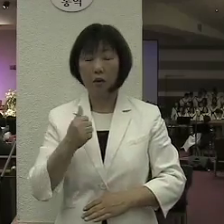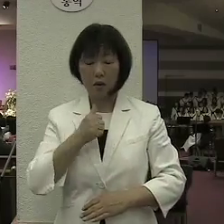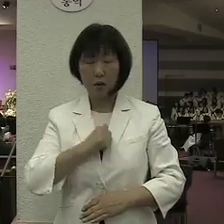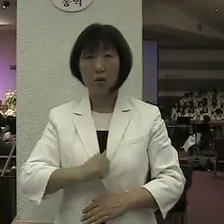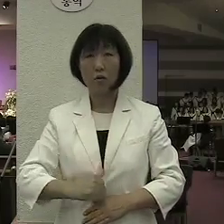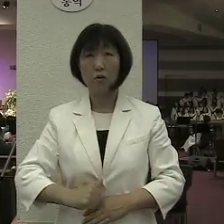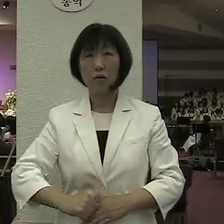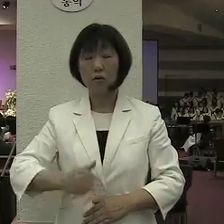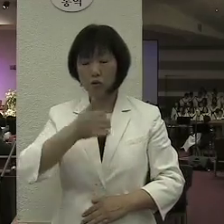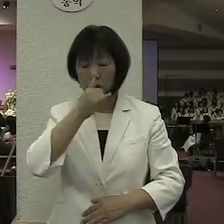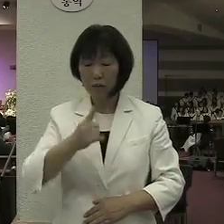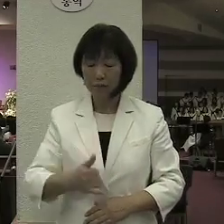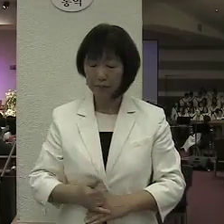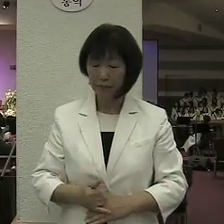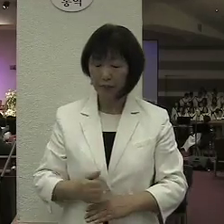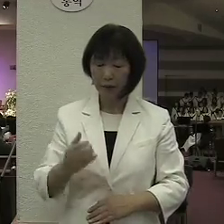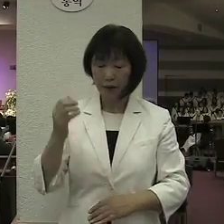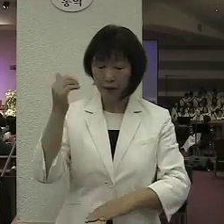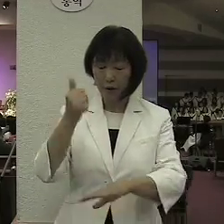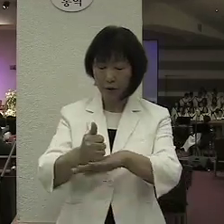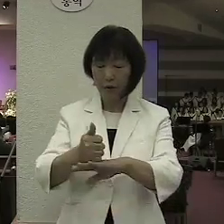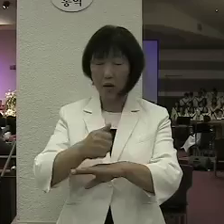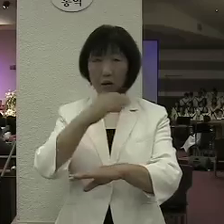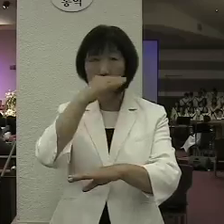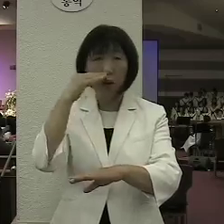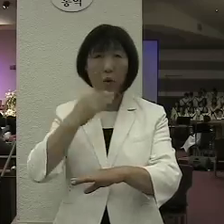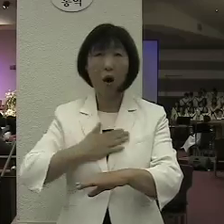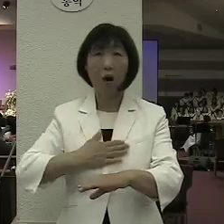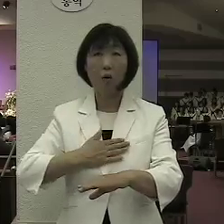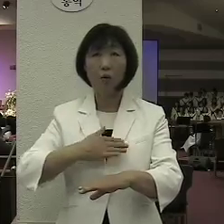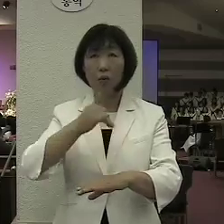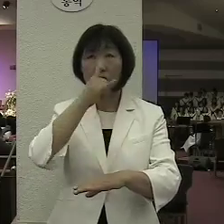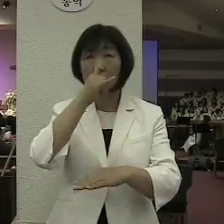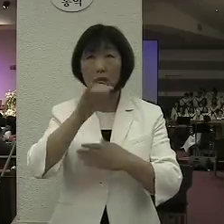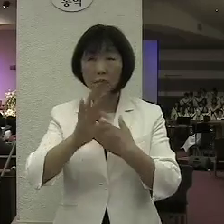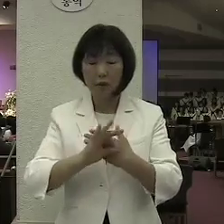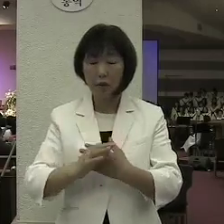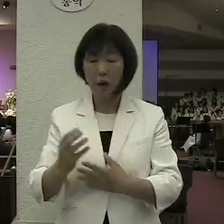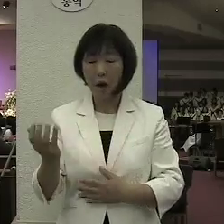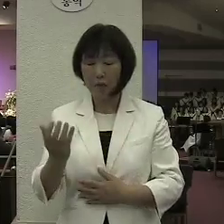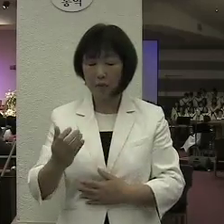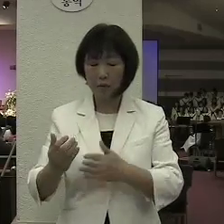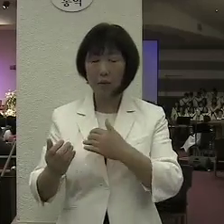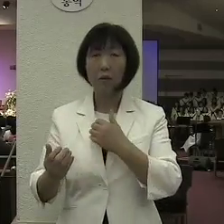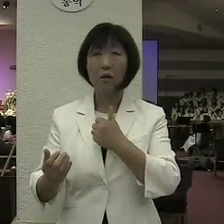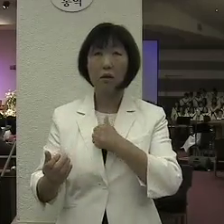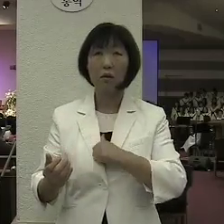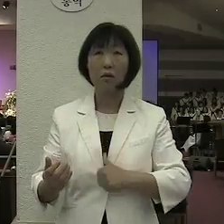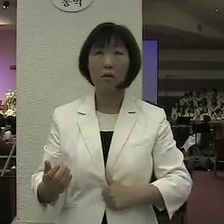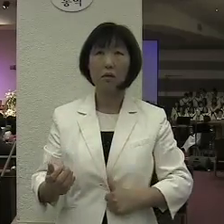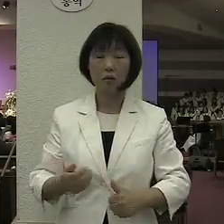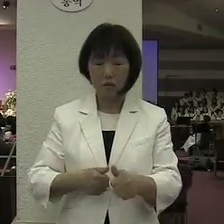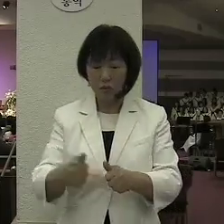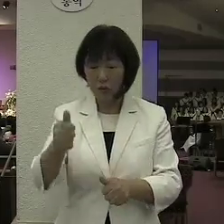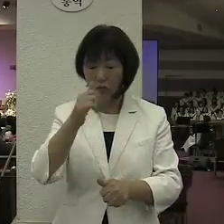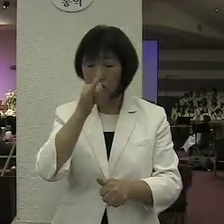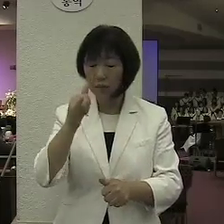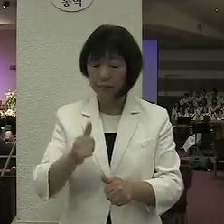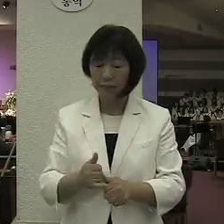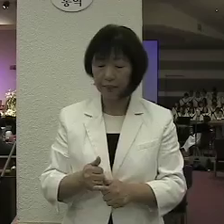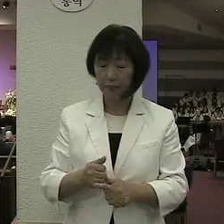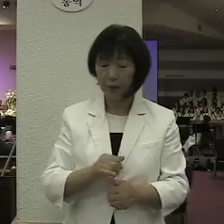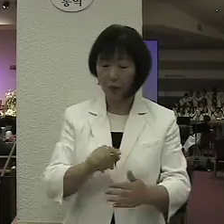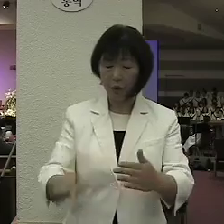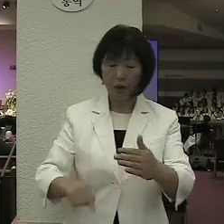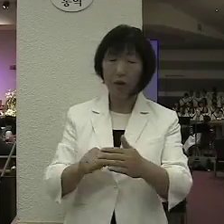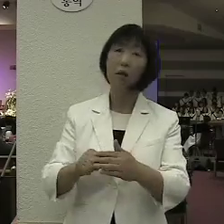때에 어떤 일이 일어나는 것인가 보여주신 것이 바로 요한계시록의 말씀이 됩니다. 여러분, 이게 왜 중요하냐면요,